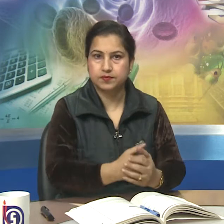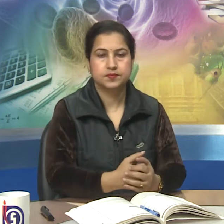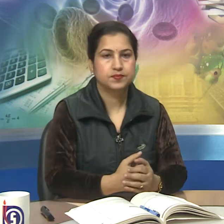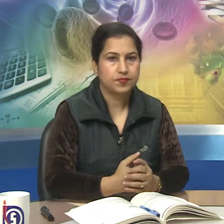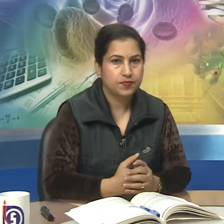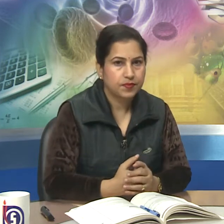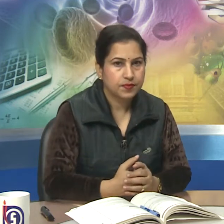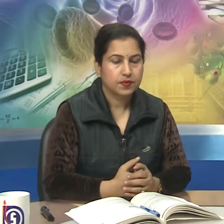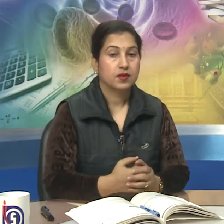रेडियोएक्टिव